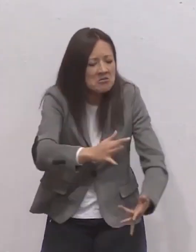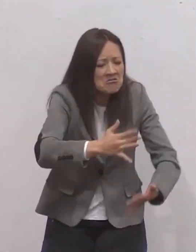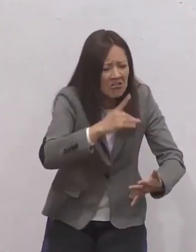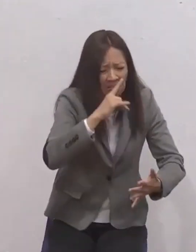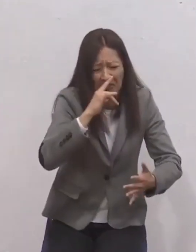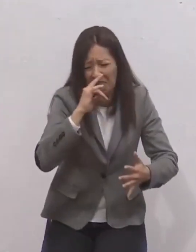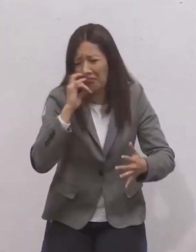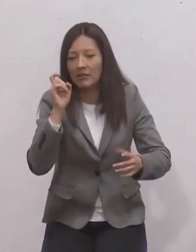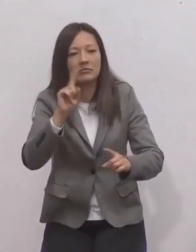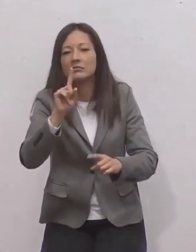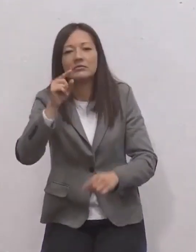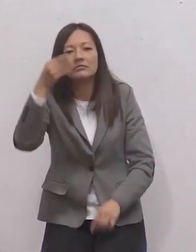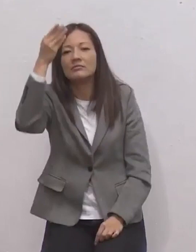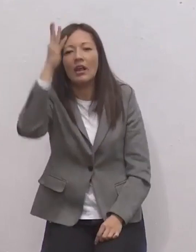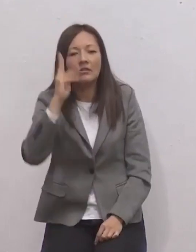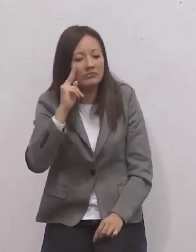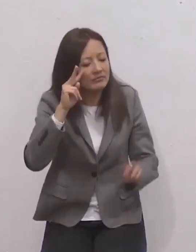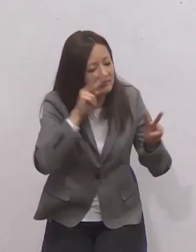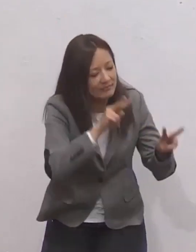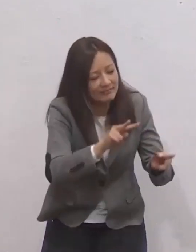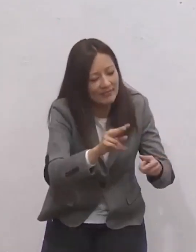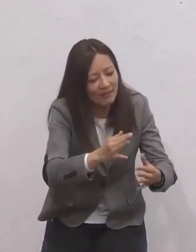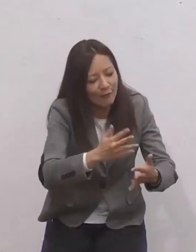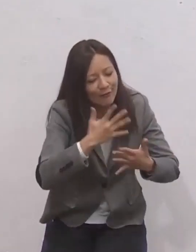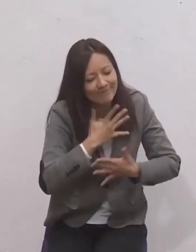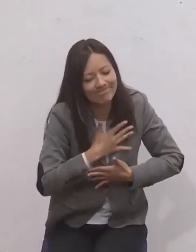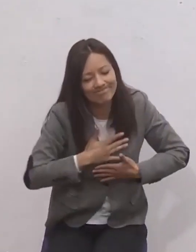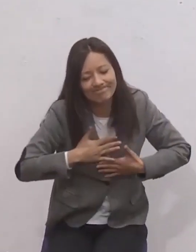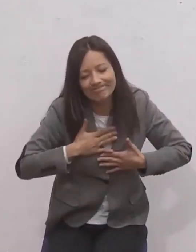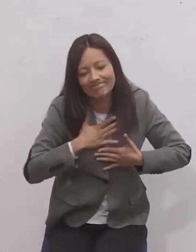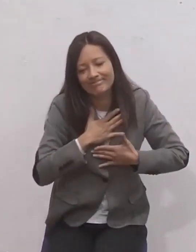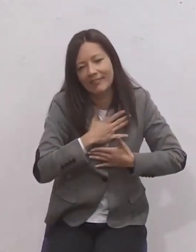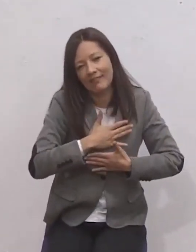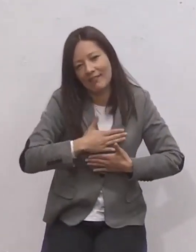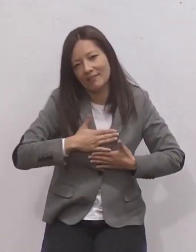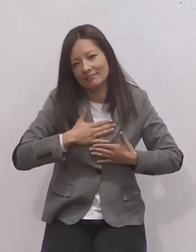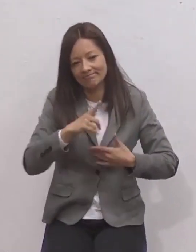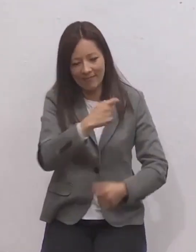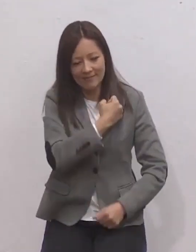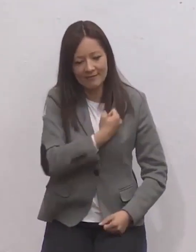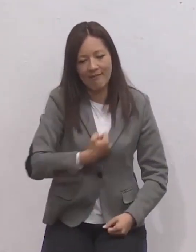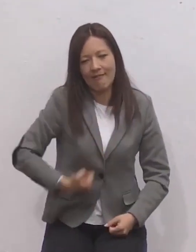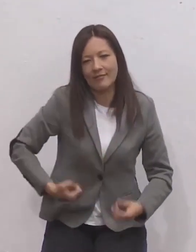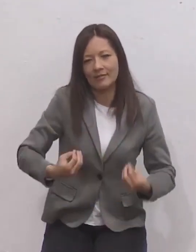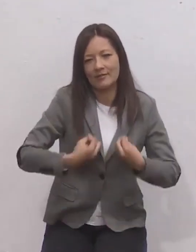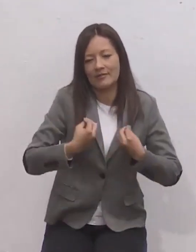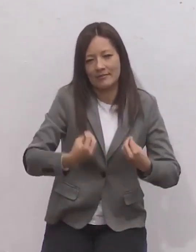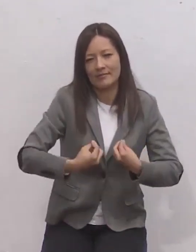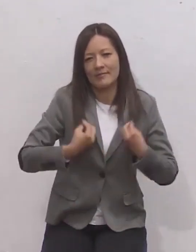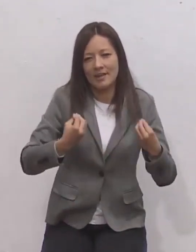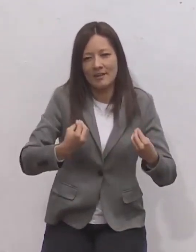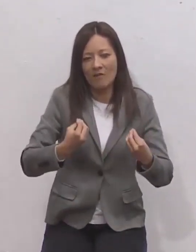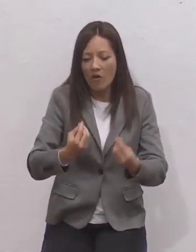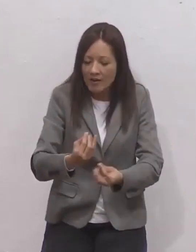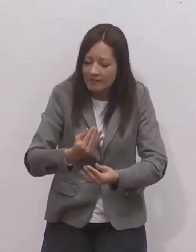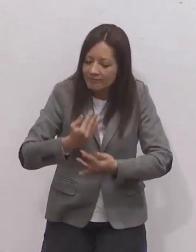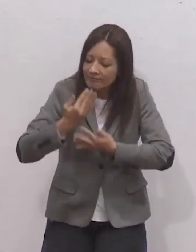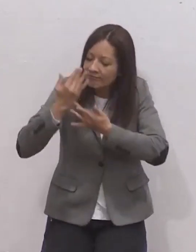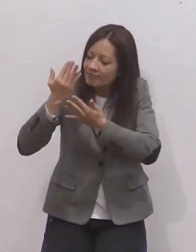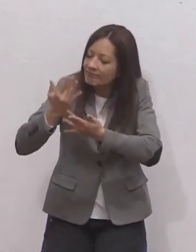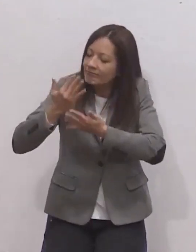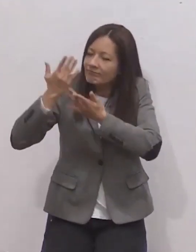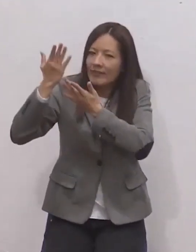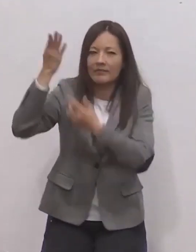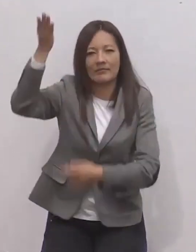Usted entiende que para el Señor somos ¿qué? Olor fragante, sacrificio vivo, incienso para.